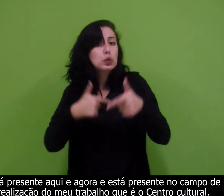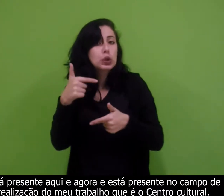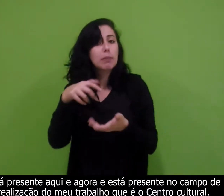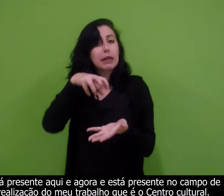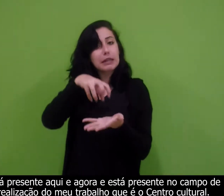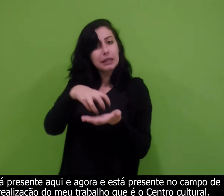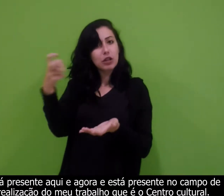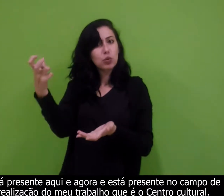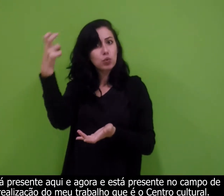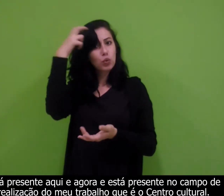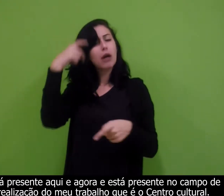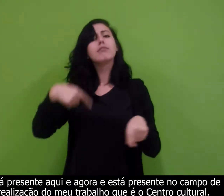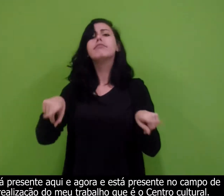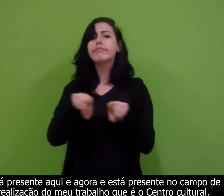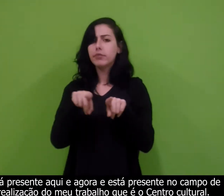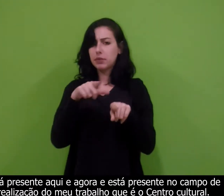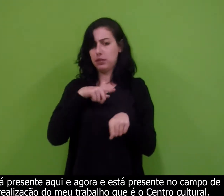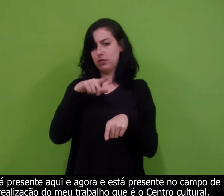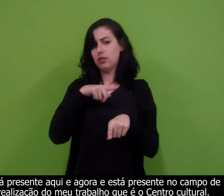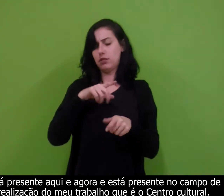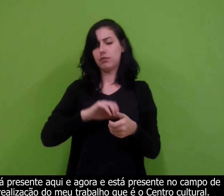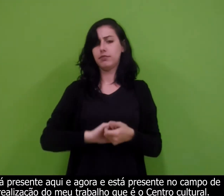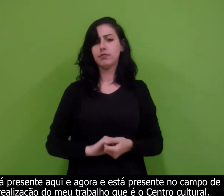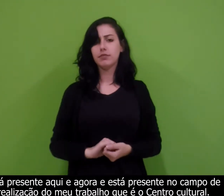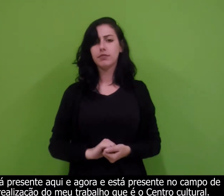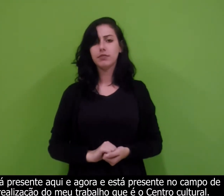de realização do meu trabalho, que é o Centro Cultural.